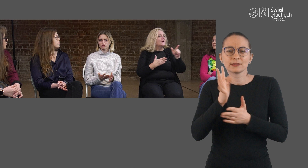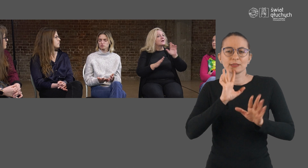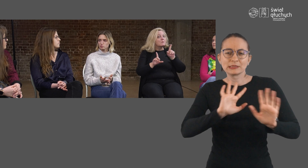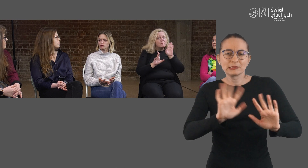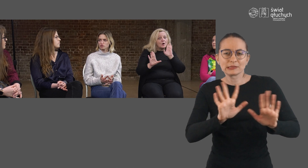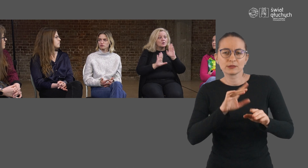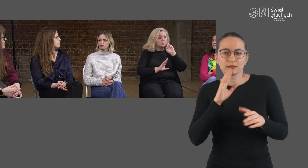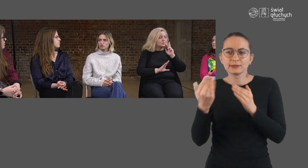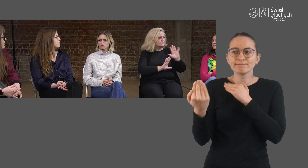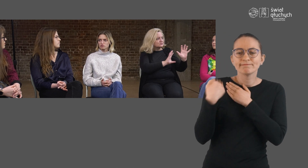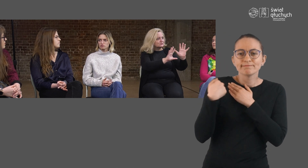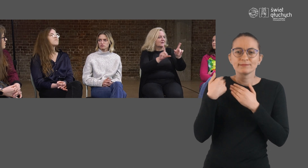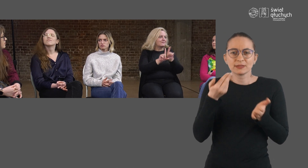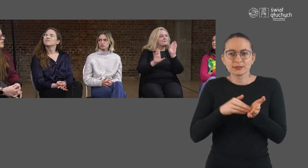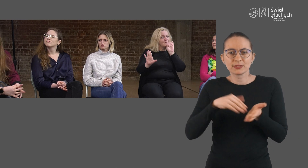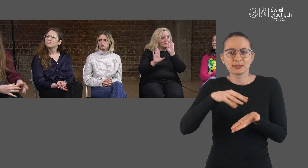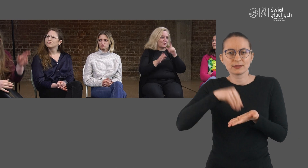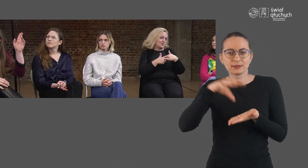do osób głuchych.